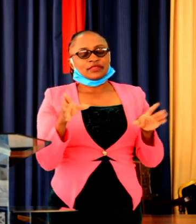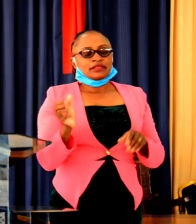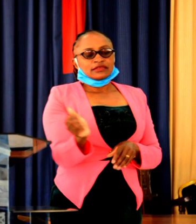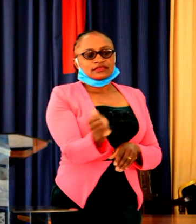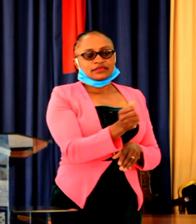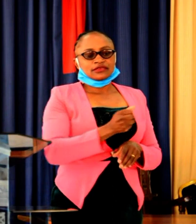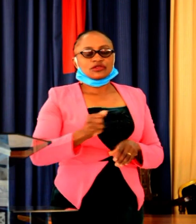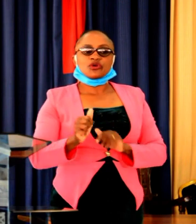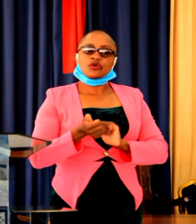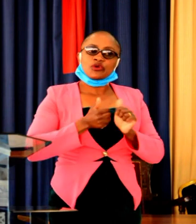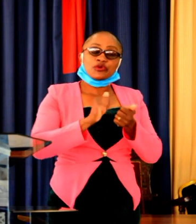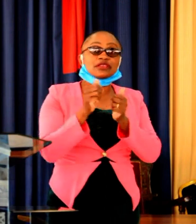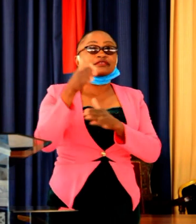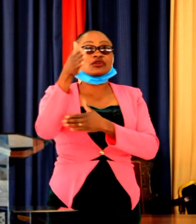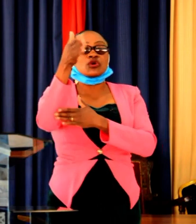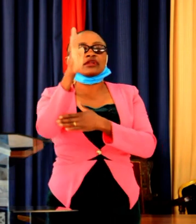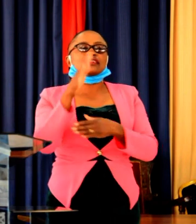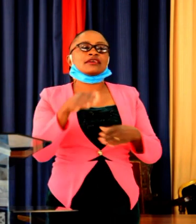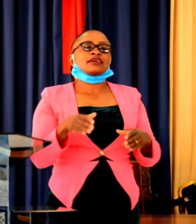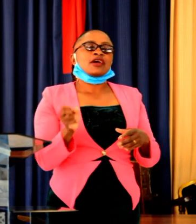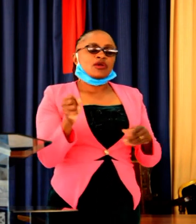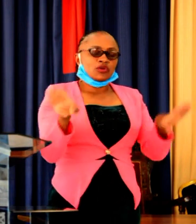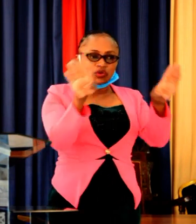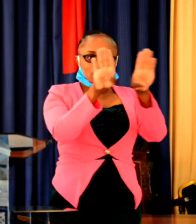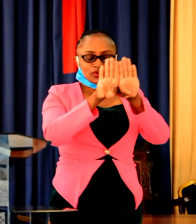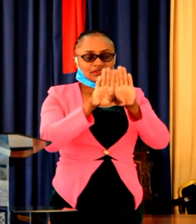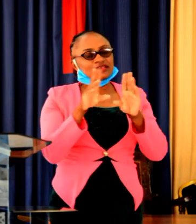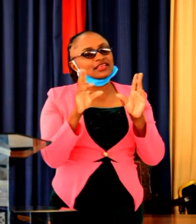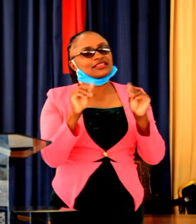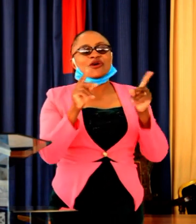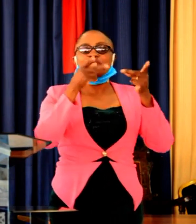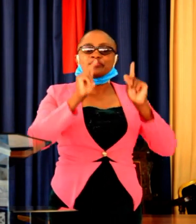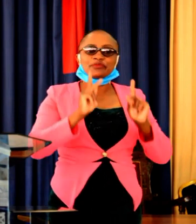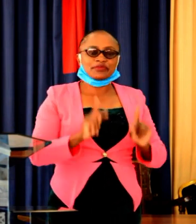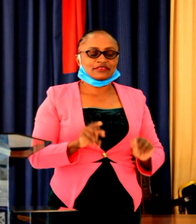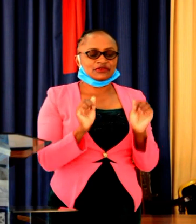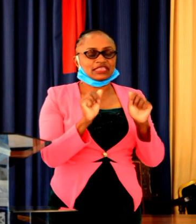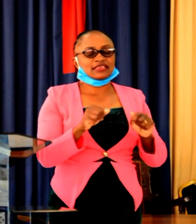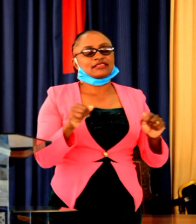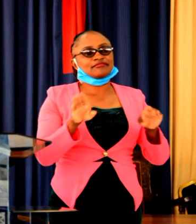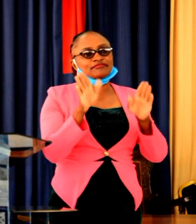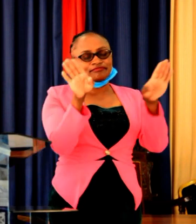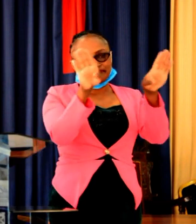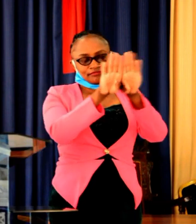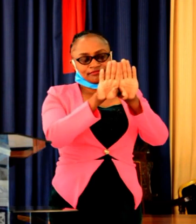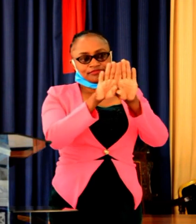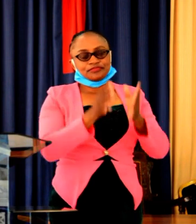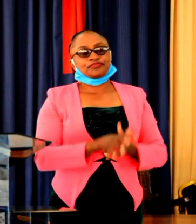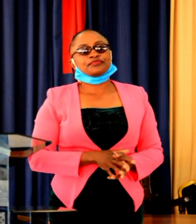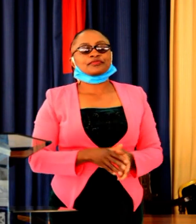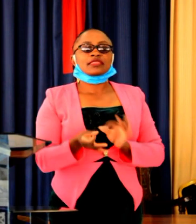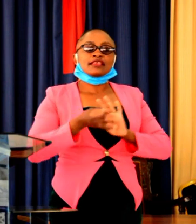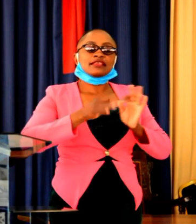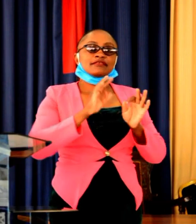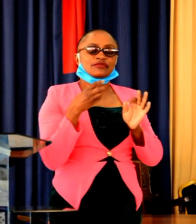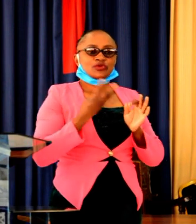ameufungua hakuna anayeweza kufunga. Na kuna mambo ambayo tunatarajia ama tunafaa kuamini Mungu kwamba